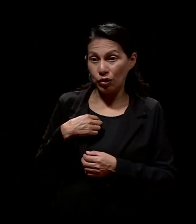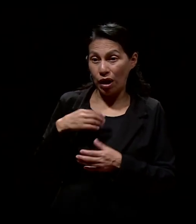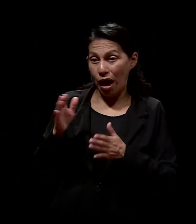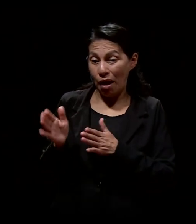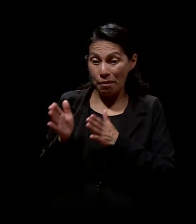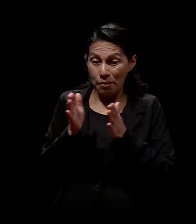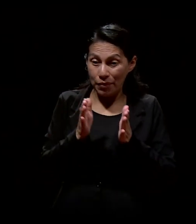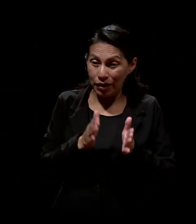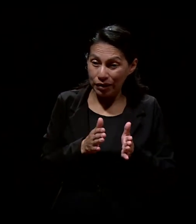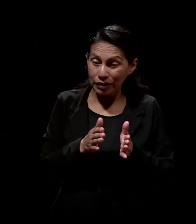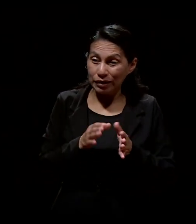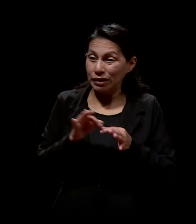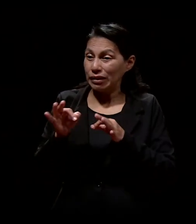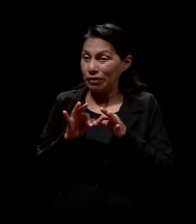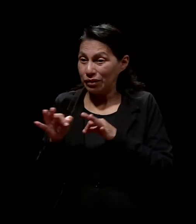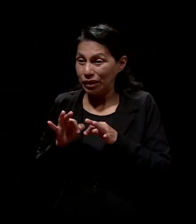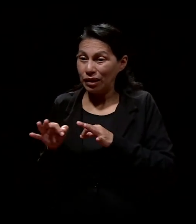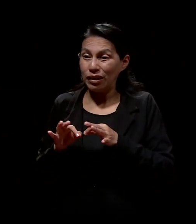buscar